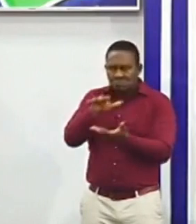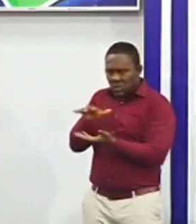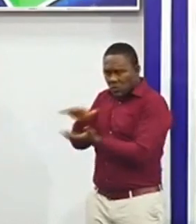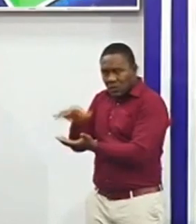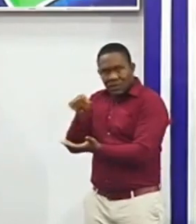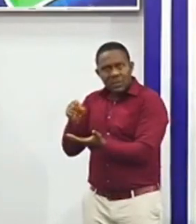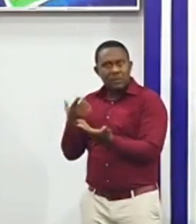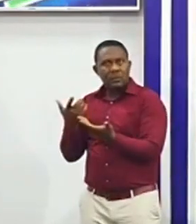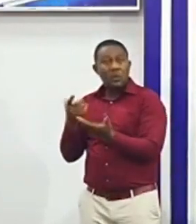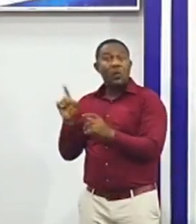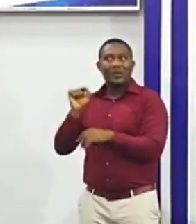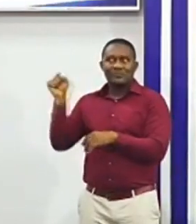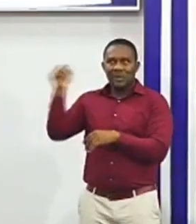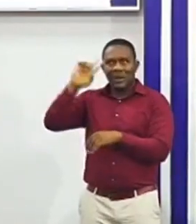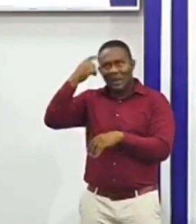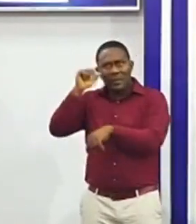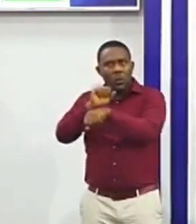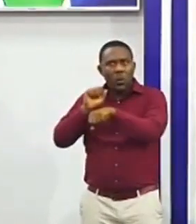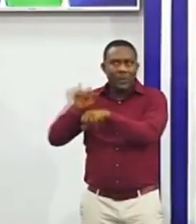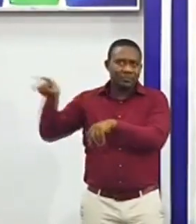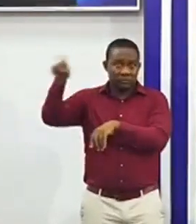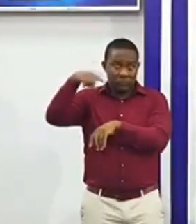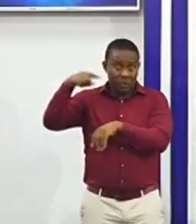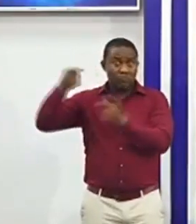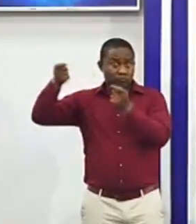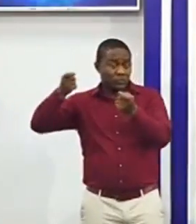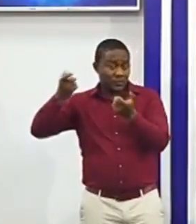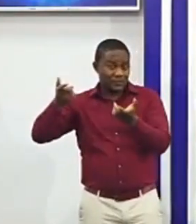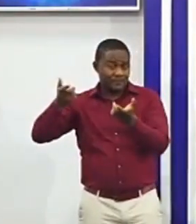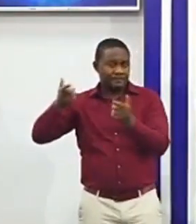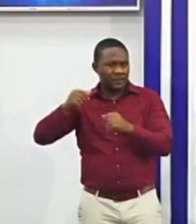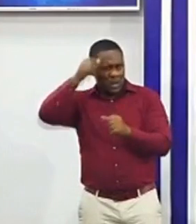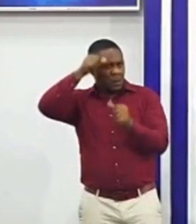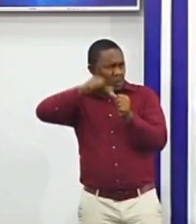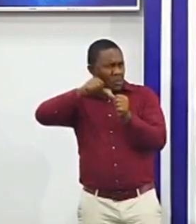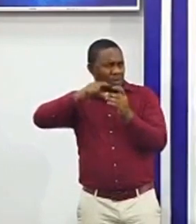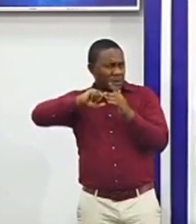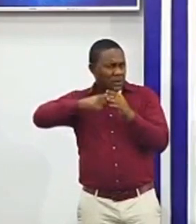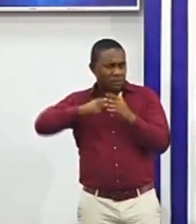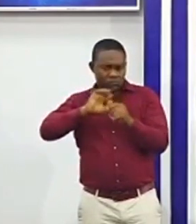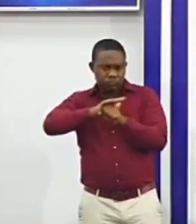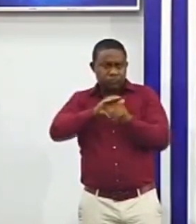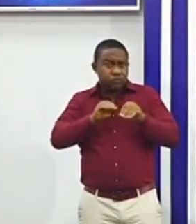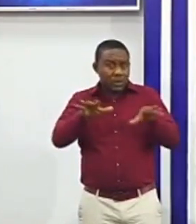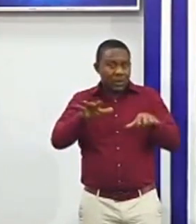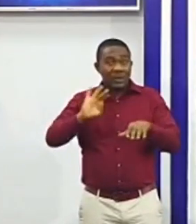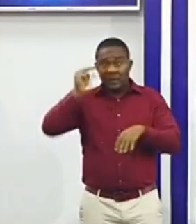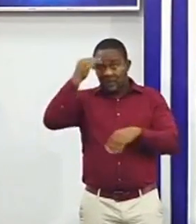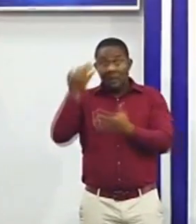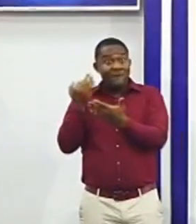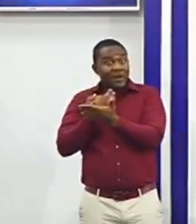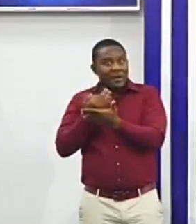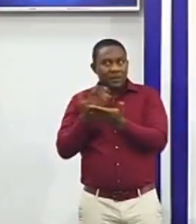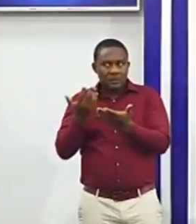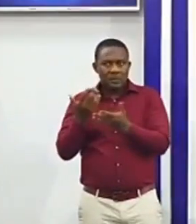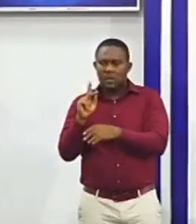ne a yampaaro loori ona na fɛra ane a teŋɛ maalo meŋ yelfɛre na na kyen lɛa. Daruwa a ni ne a ŋa